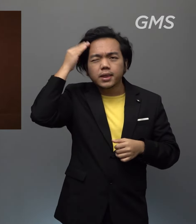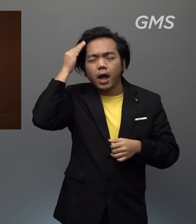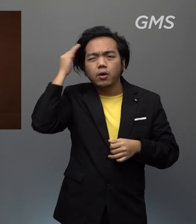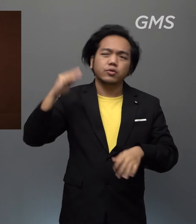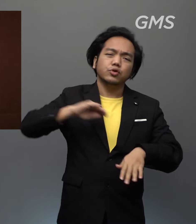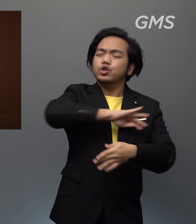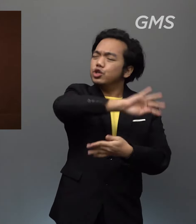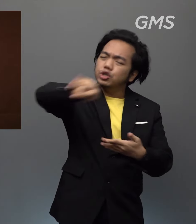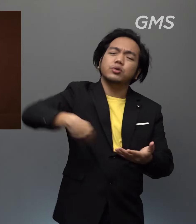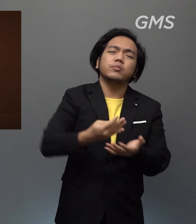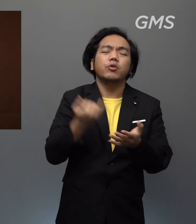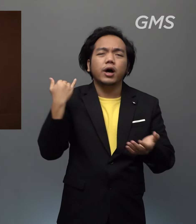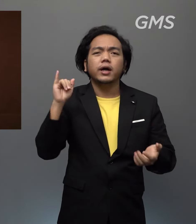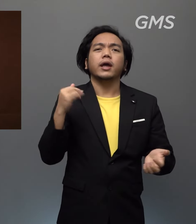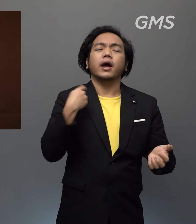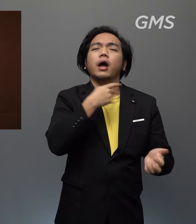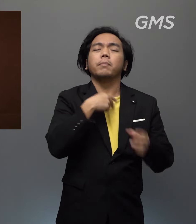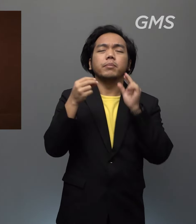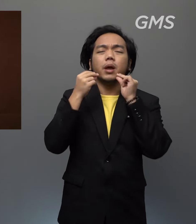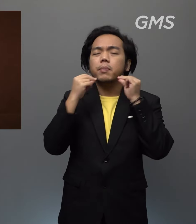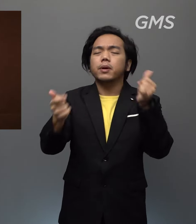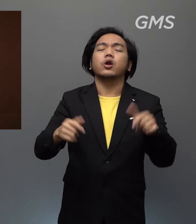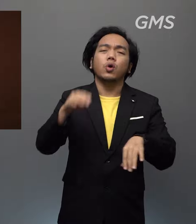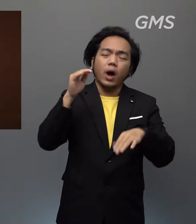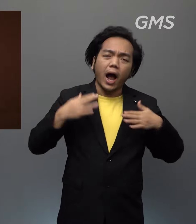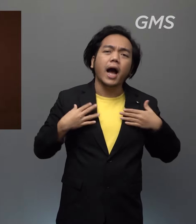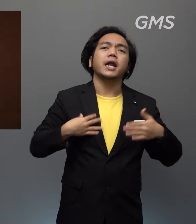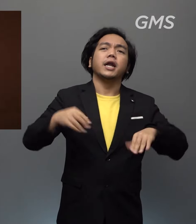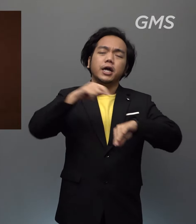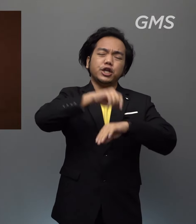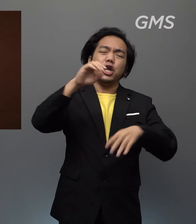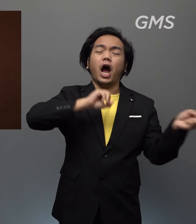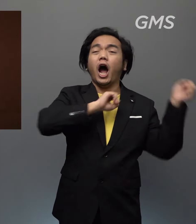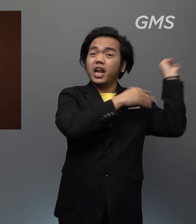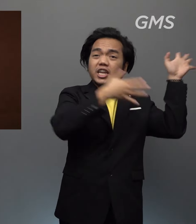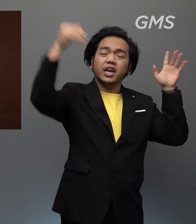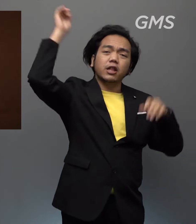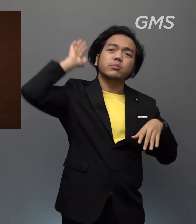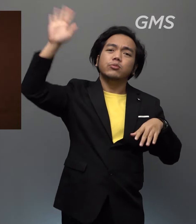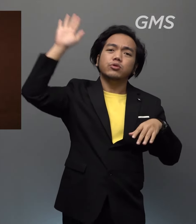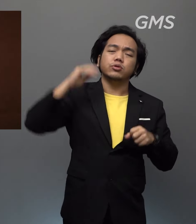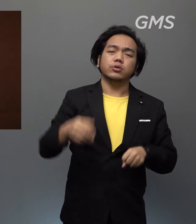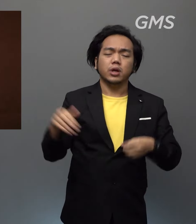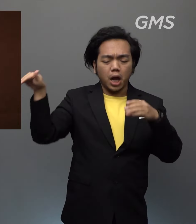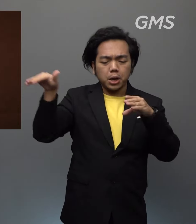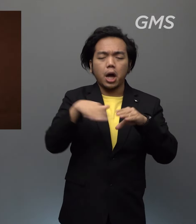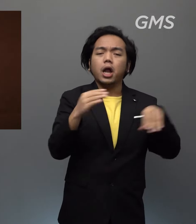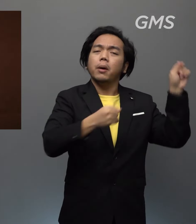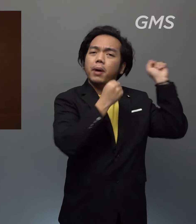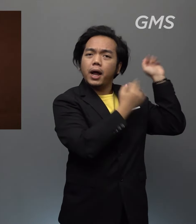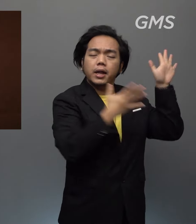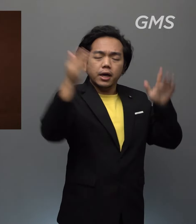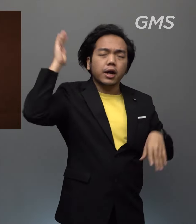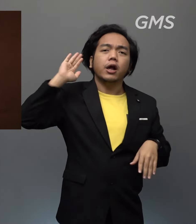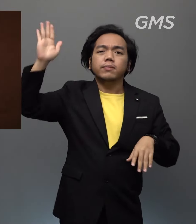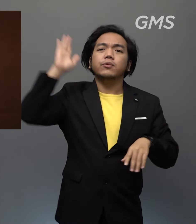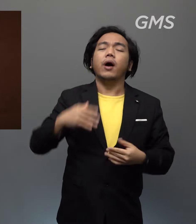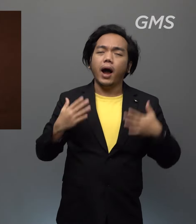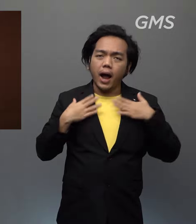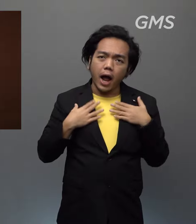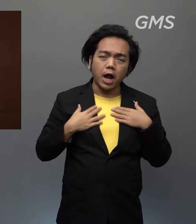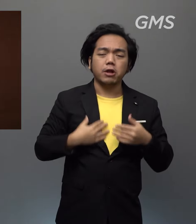kami butuhkan ada di dalamnya. Di dalam hadirat-Mu ada pengharapan, di dalam hadirat-Mu ada jalan keluar,